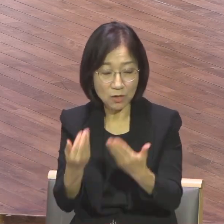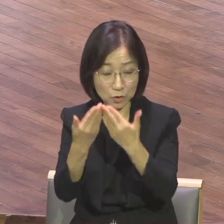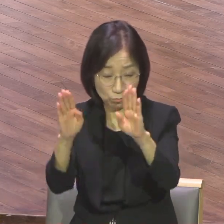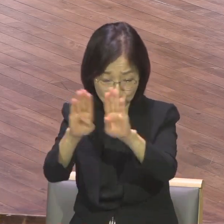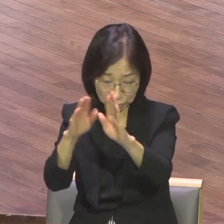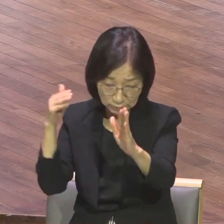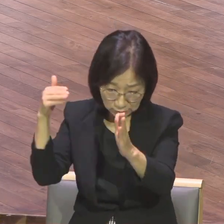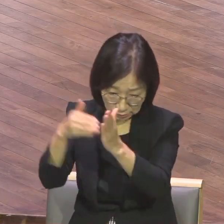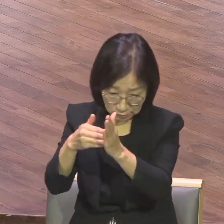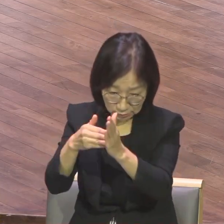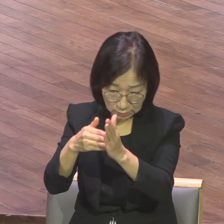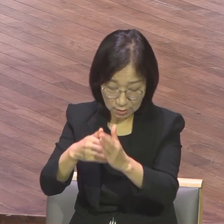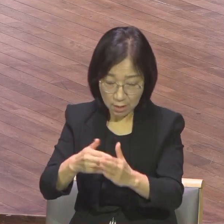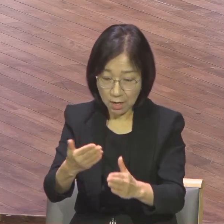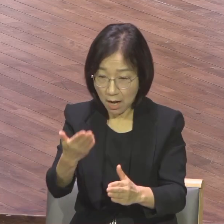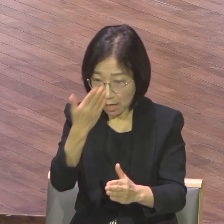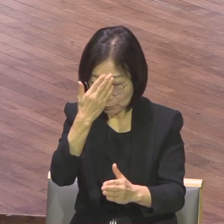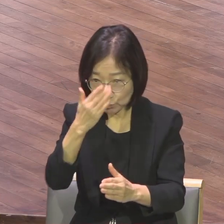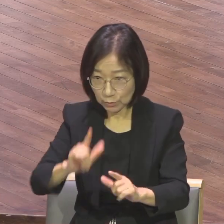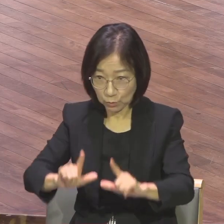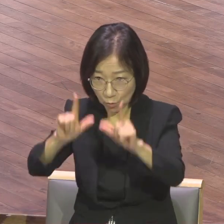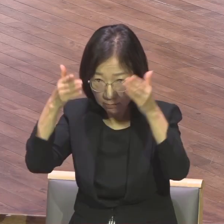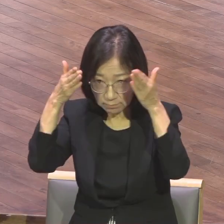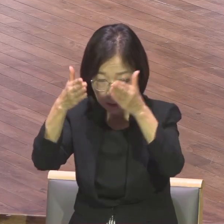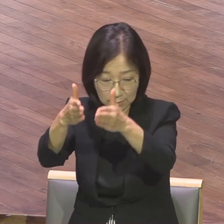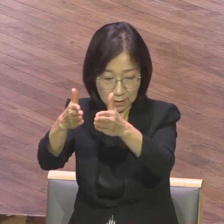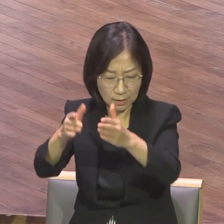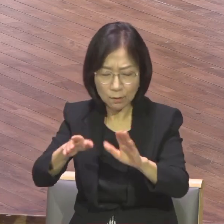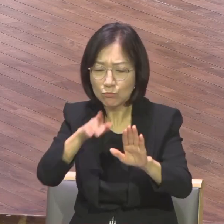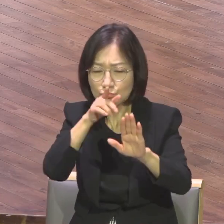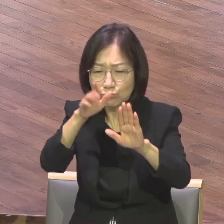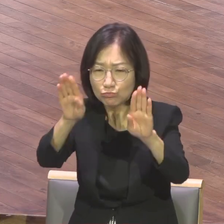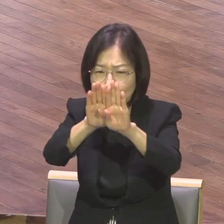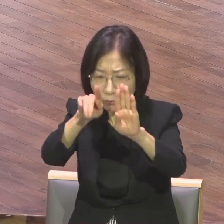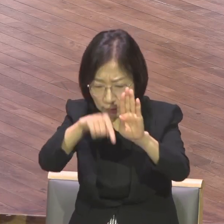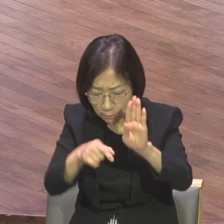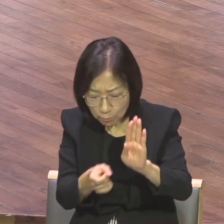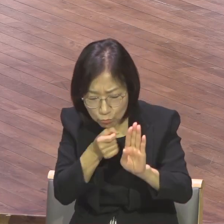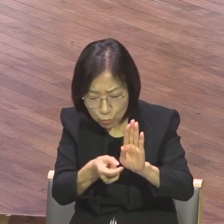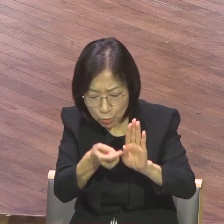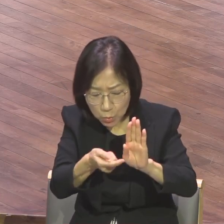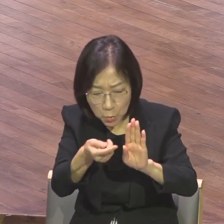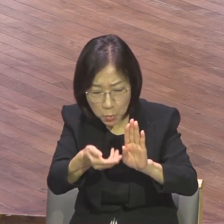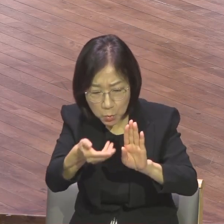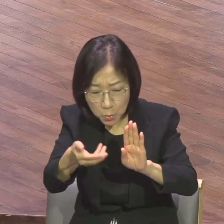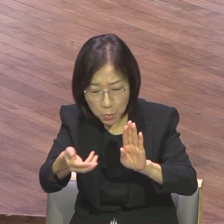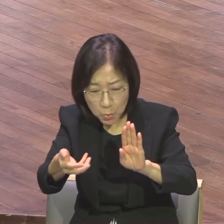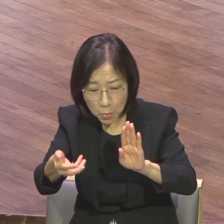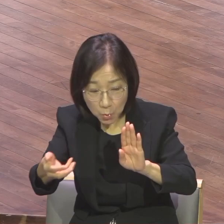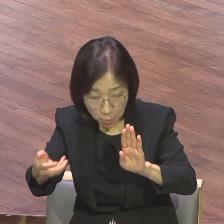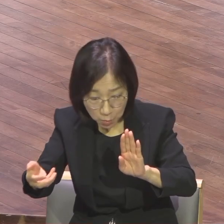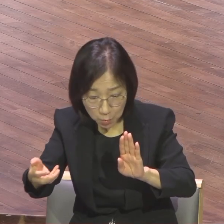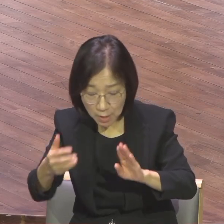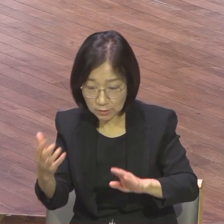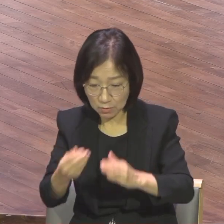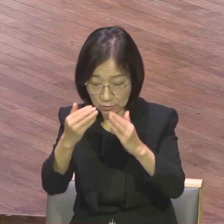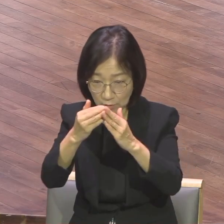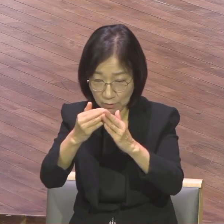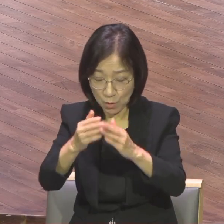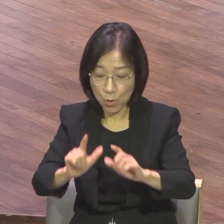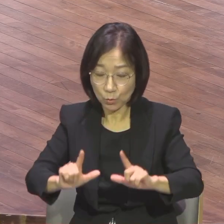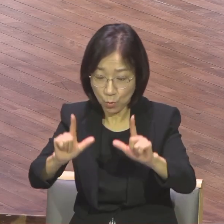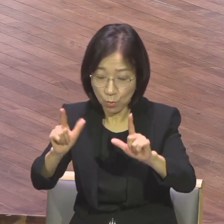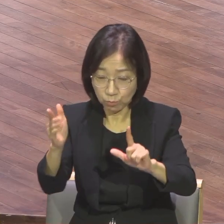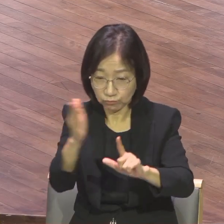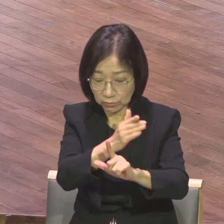이르시니 성전의 앞면이 동쪽을 향하였는데 그 문지방 밑에서 물이 나와 동쪽으로 흐르다가 성전 오른쪽 제단 남쪽으로